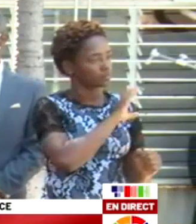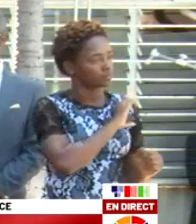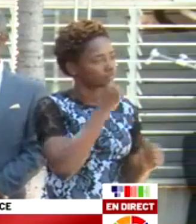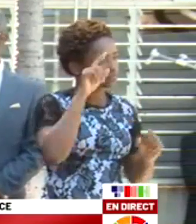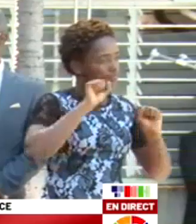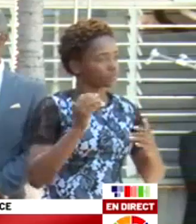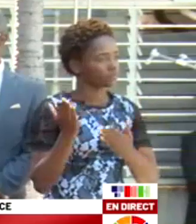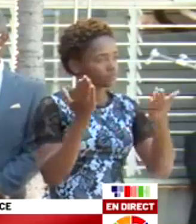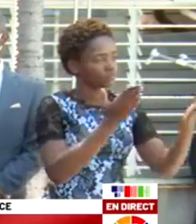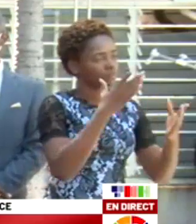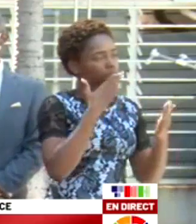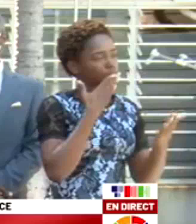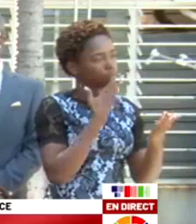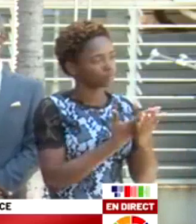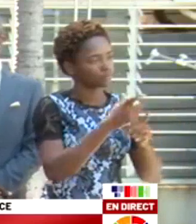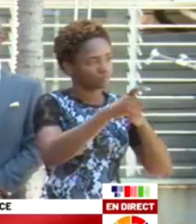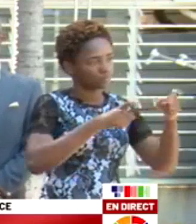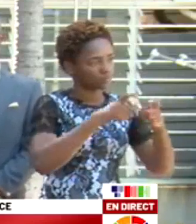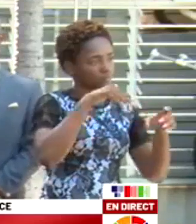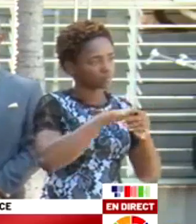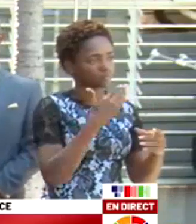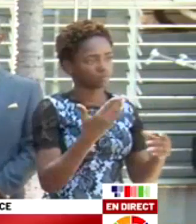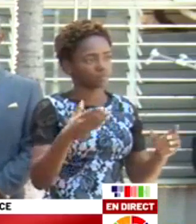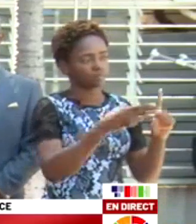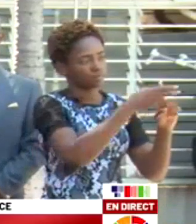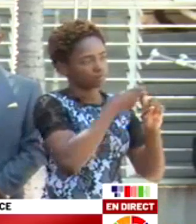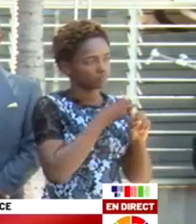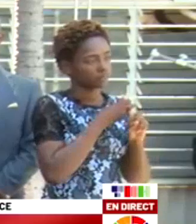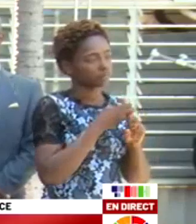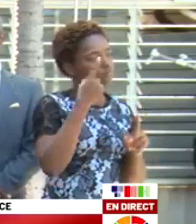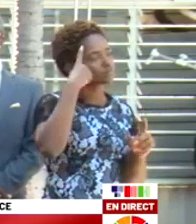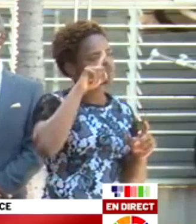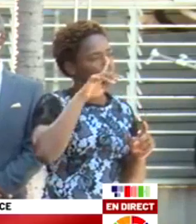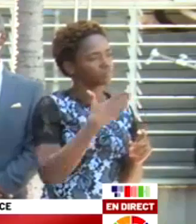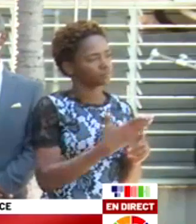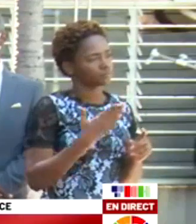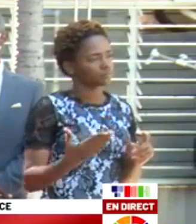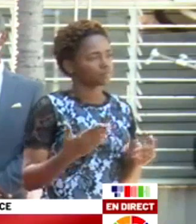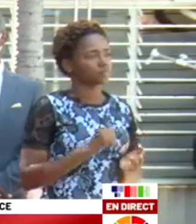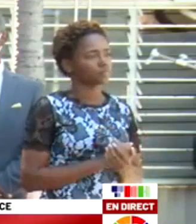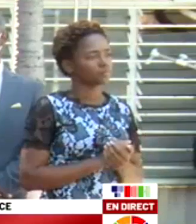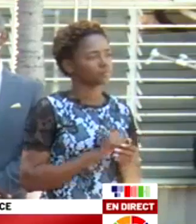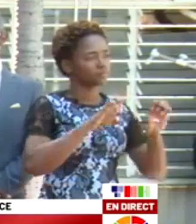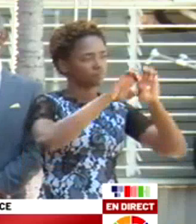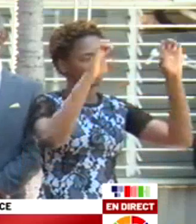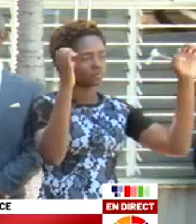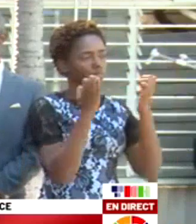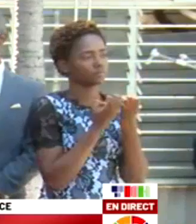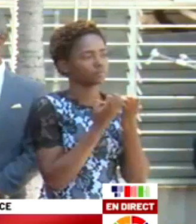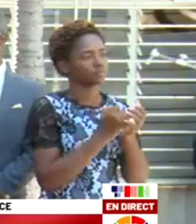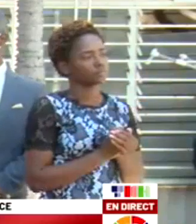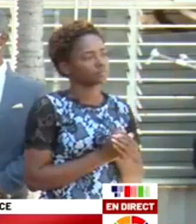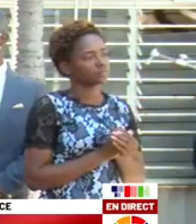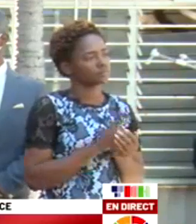mettre un bon contrôle dans les affaires de kidnapping. Pour les affaires d'équipement, il